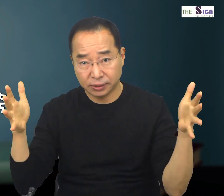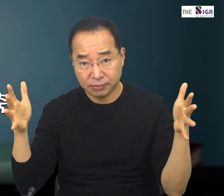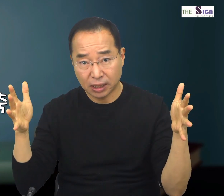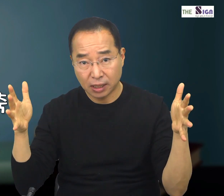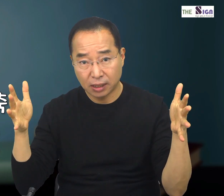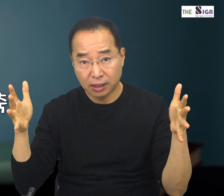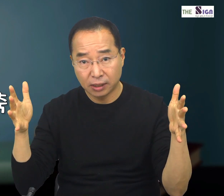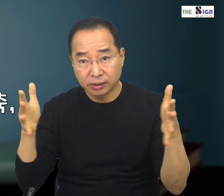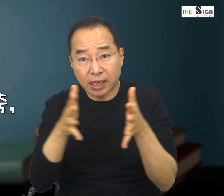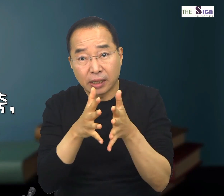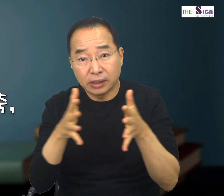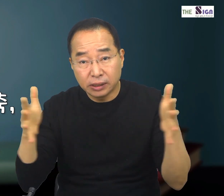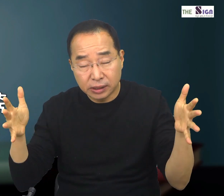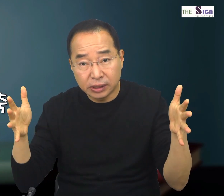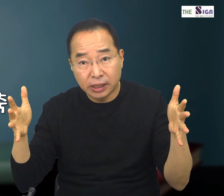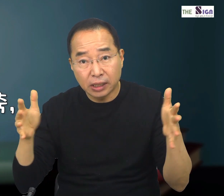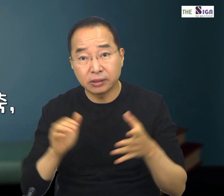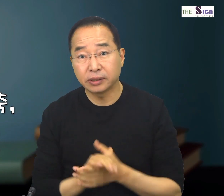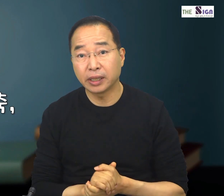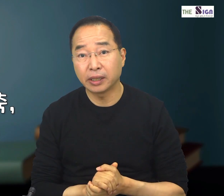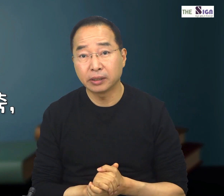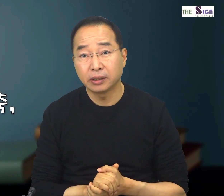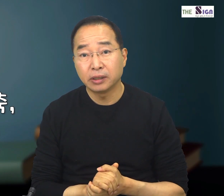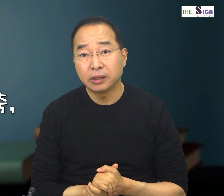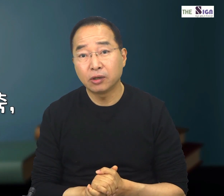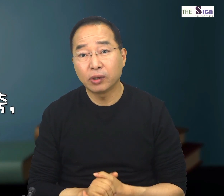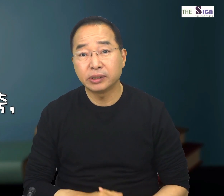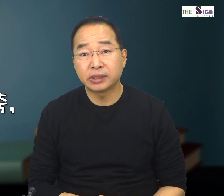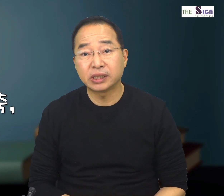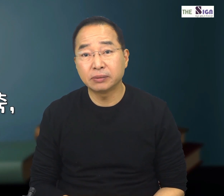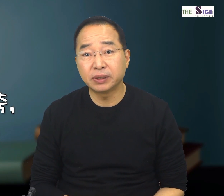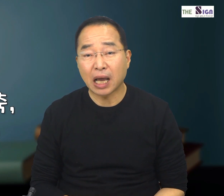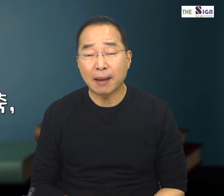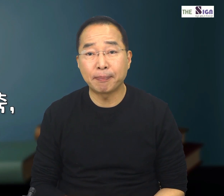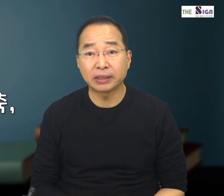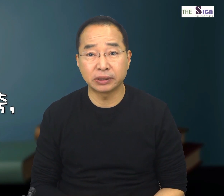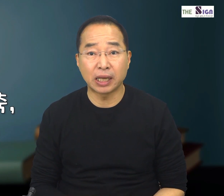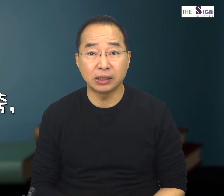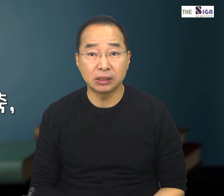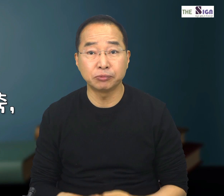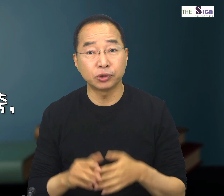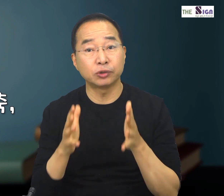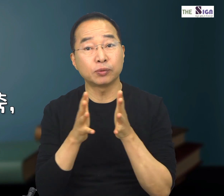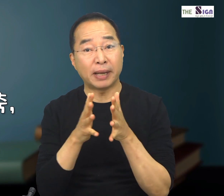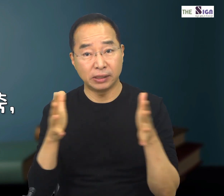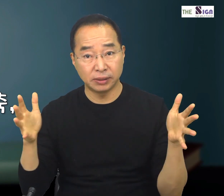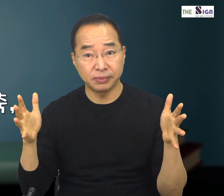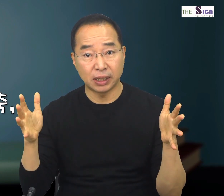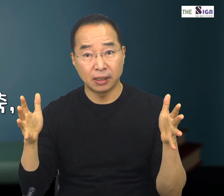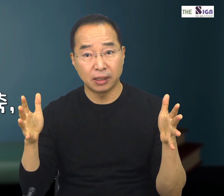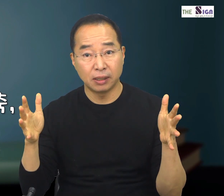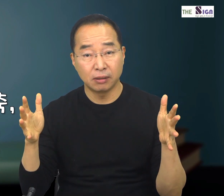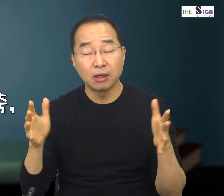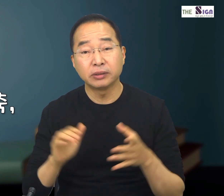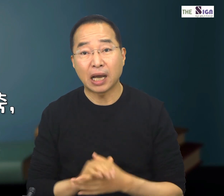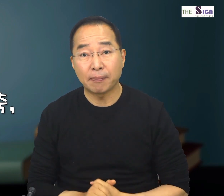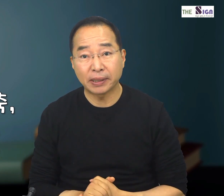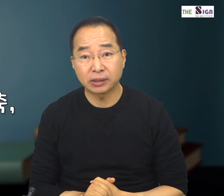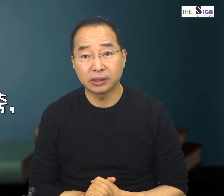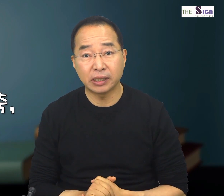있습니다. 자, 이게 있는데 이거 원래 이제 지금은 아파트라는 이름으로 좀 많이 씁니다. 근데 아파트를